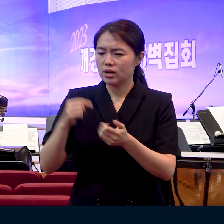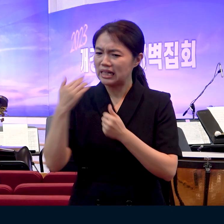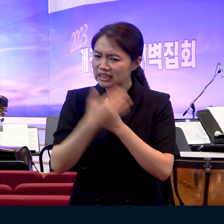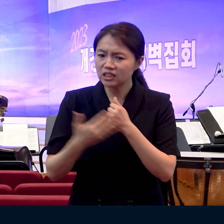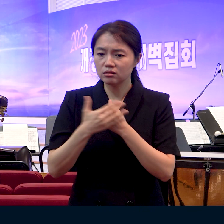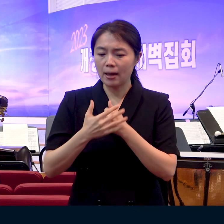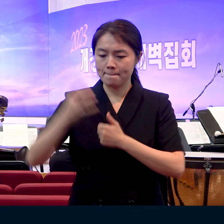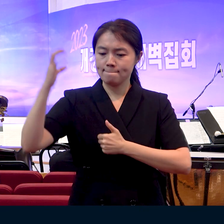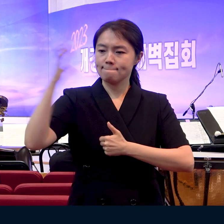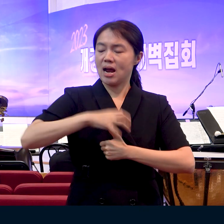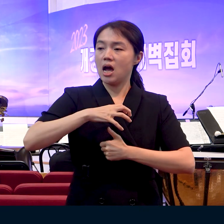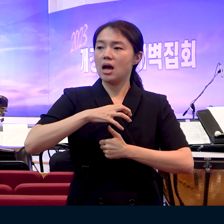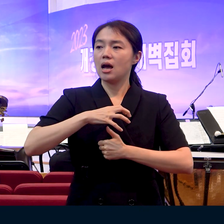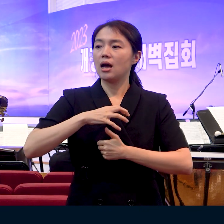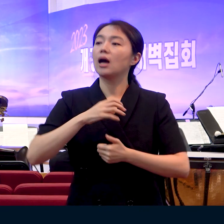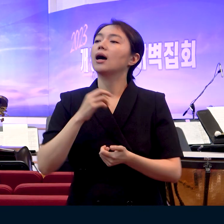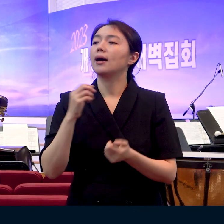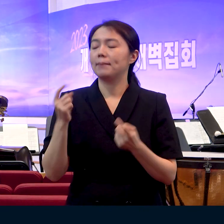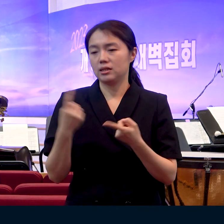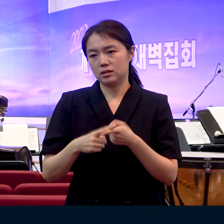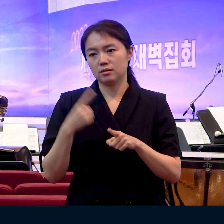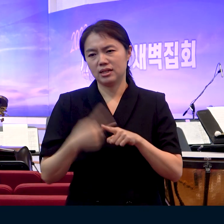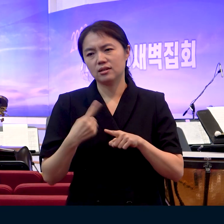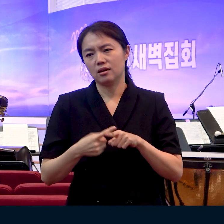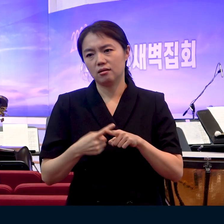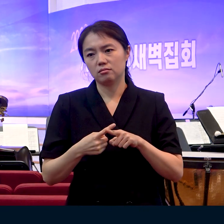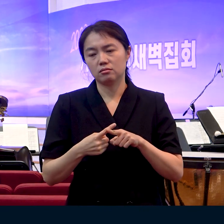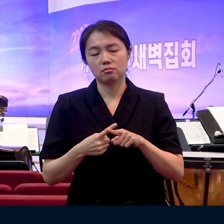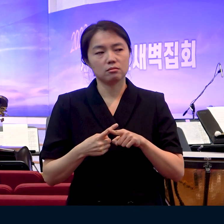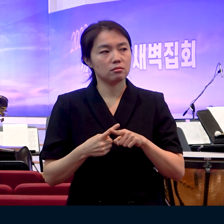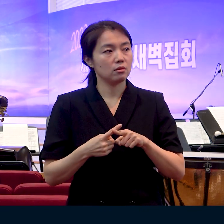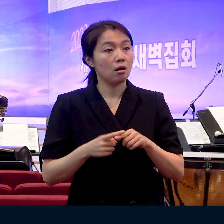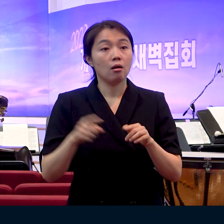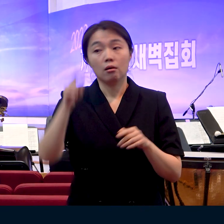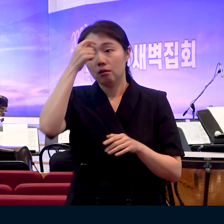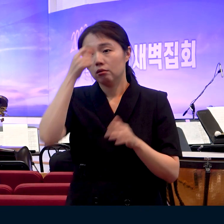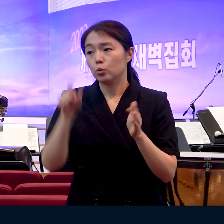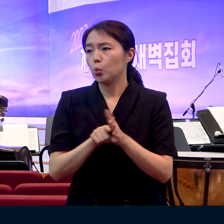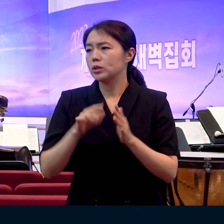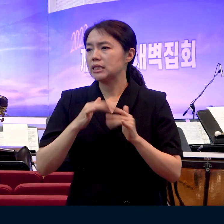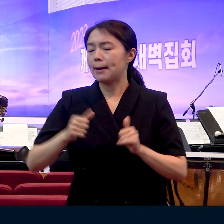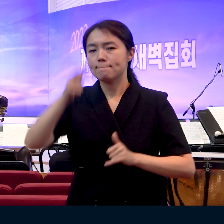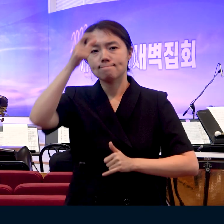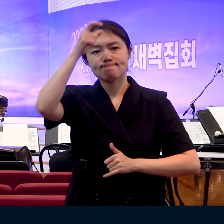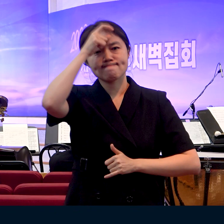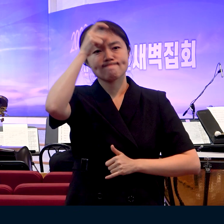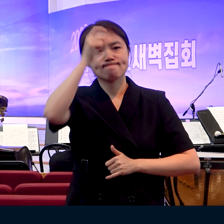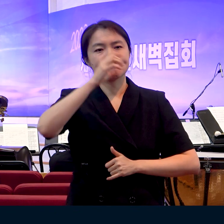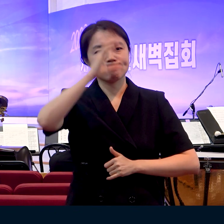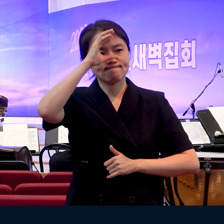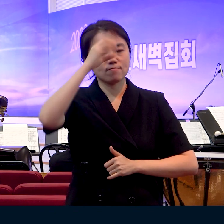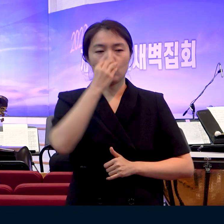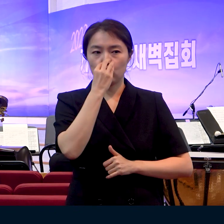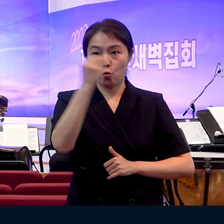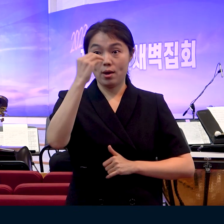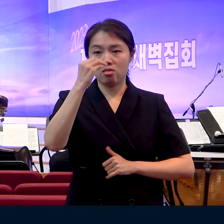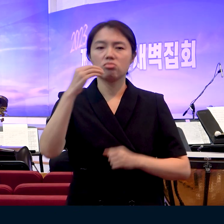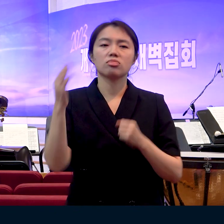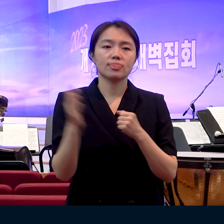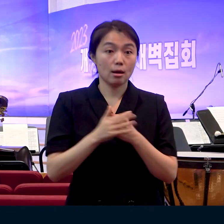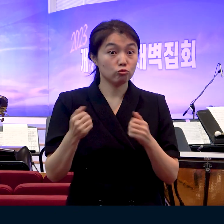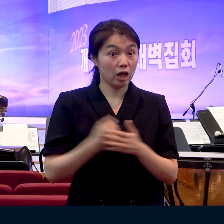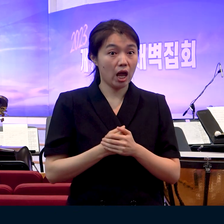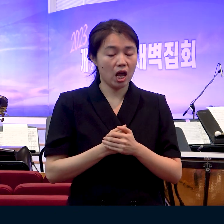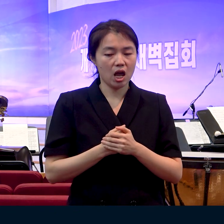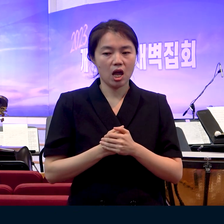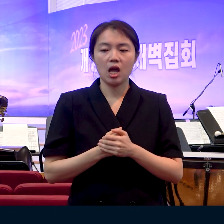자기 교만과 아집 가운데 말이죠, 교회 안에 복음이 갇히는 말도 안 되는 일이 벌어지고 있는 거예요.